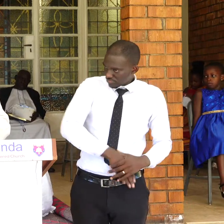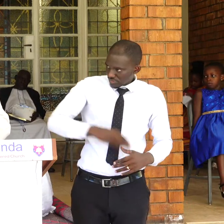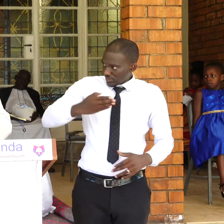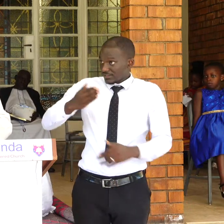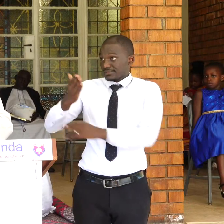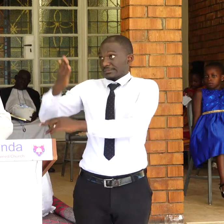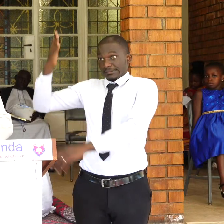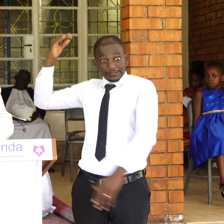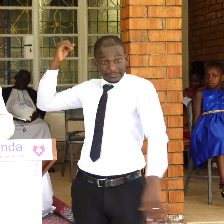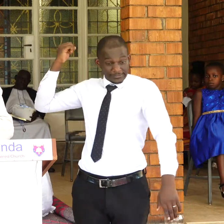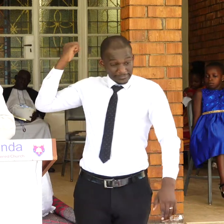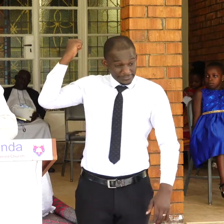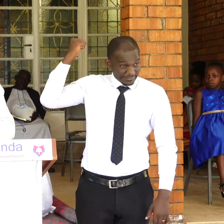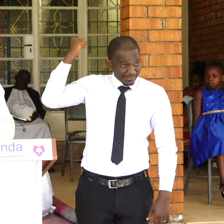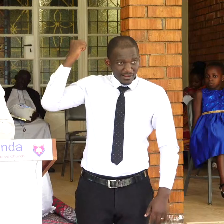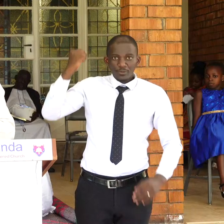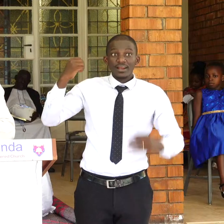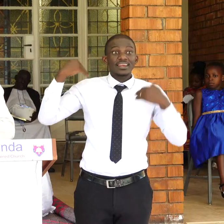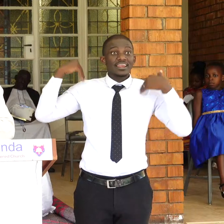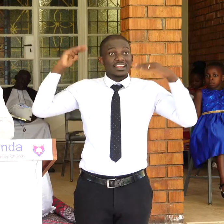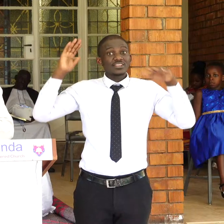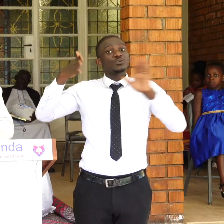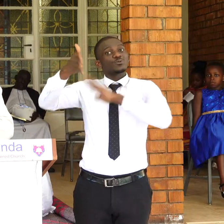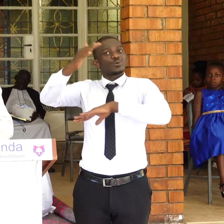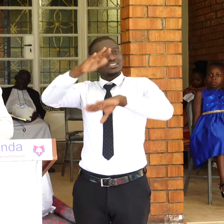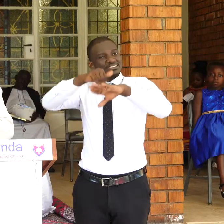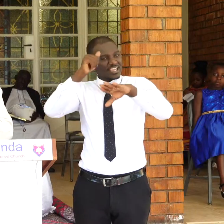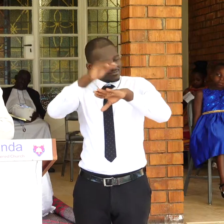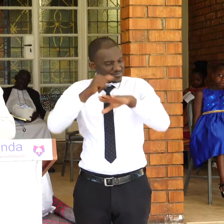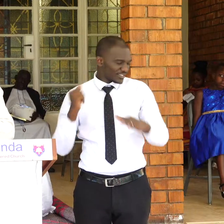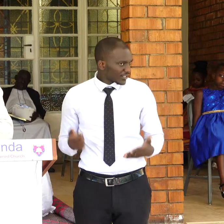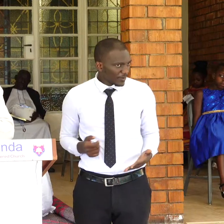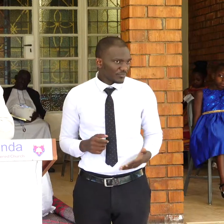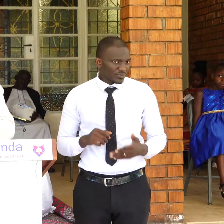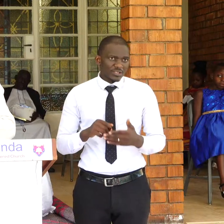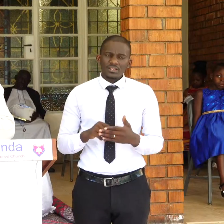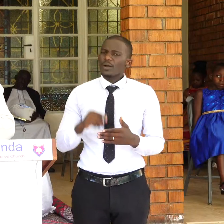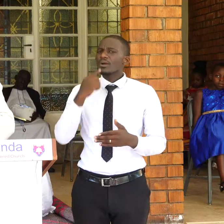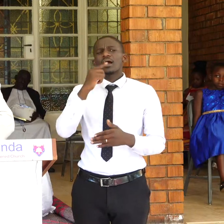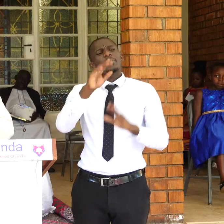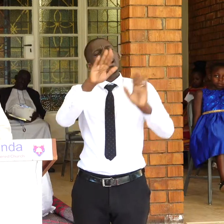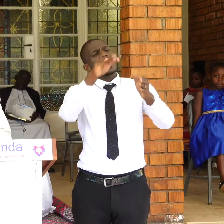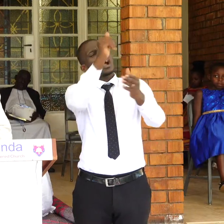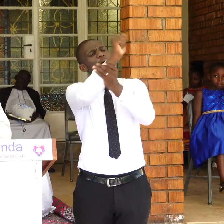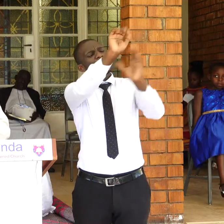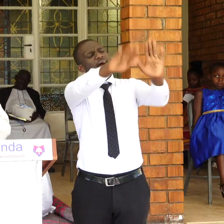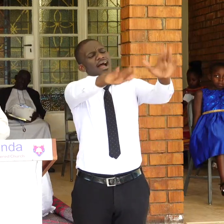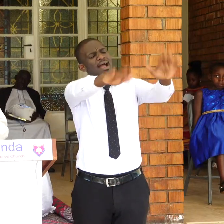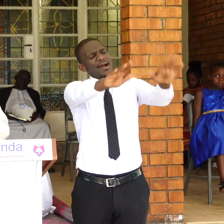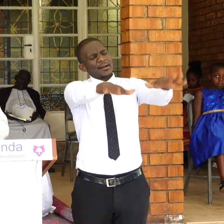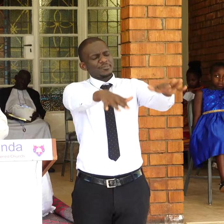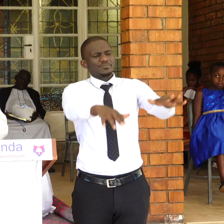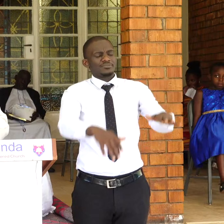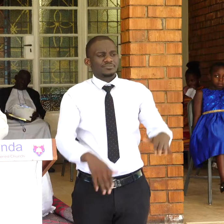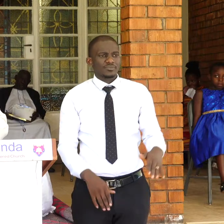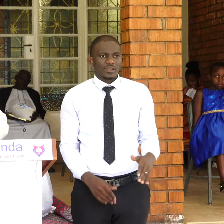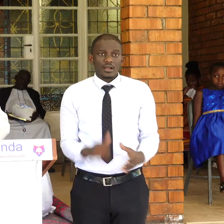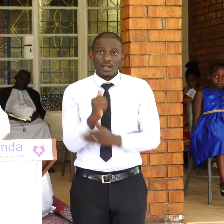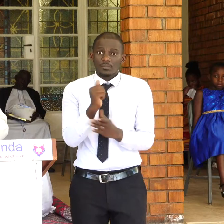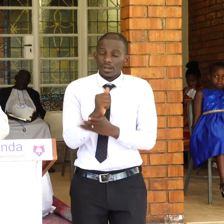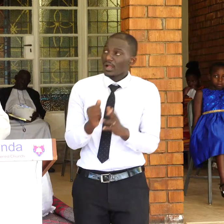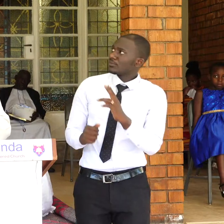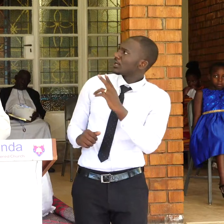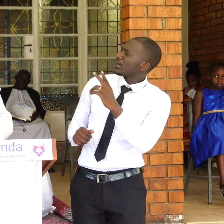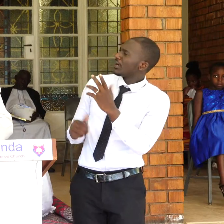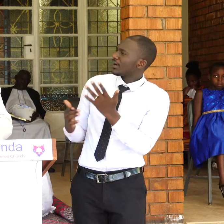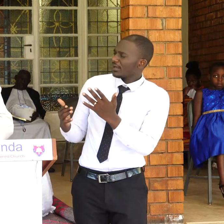we, ne malayika wa Mukama n'amukowoola ng'ayima mu ggulu n'ayogera nti, Ibulayimu, Ibulayimu, n'ayogera nti nze